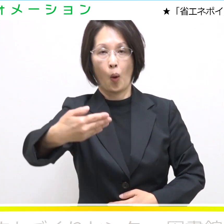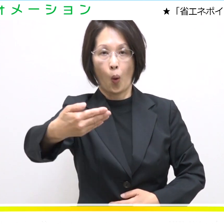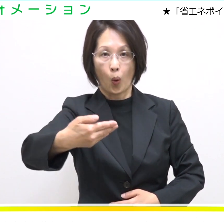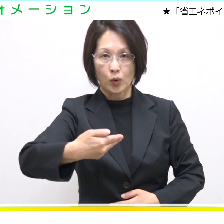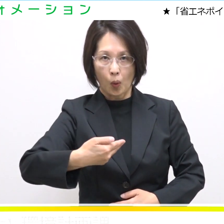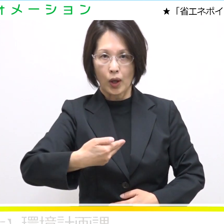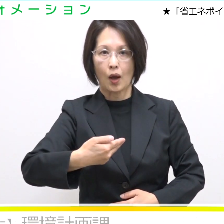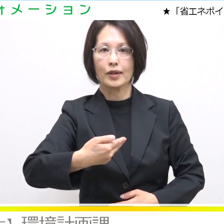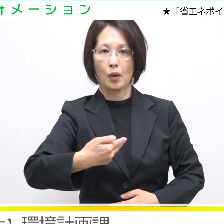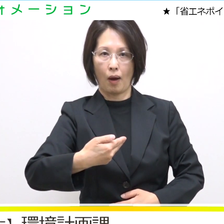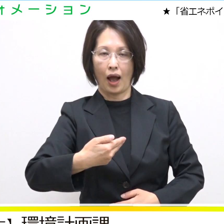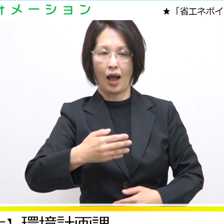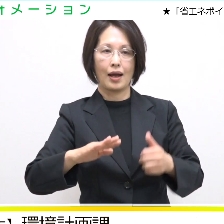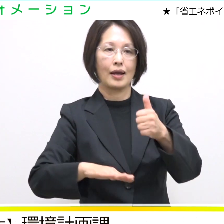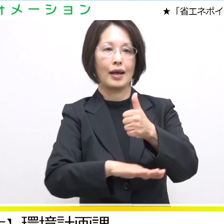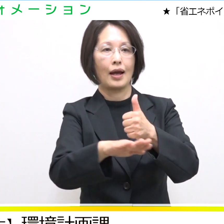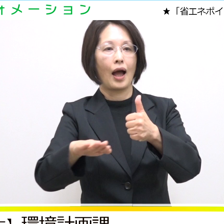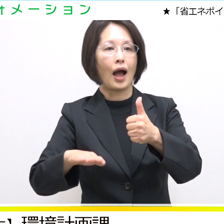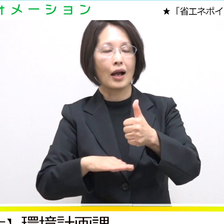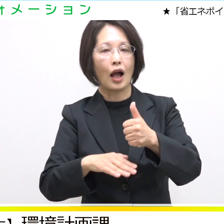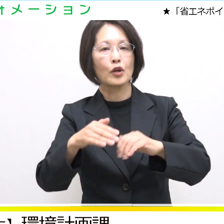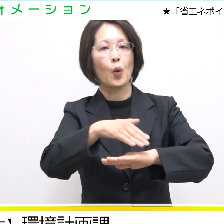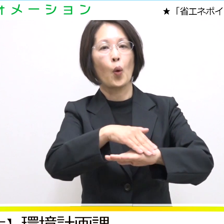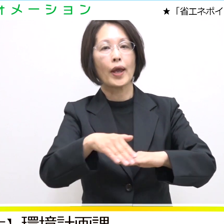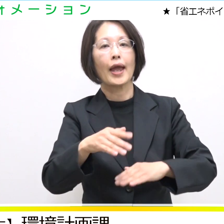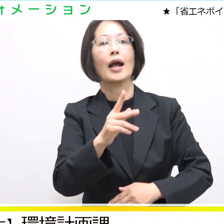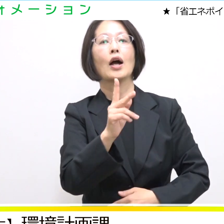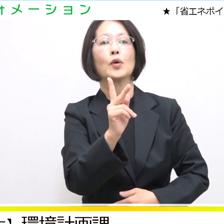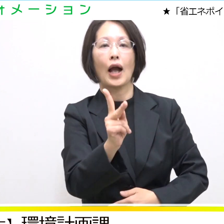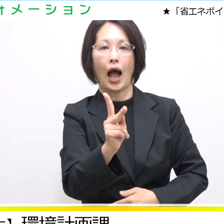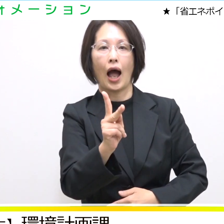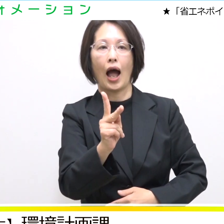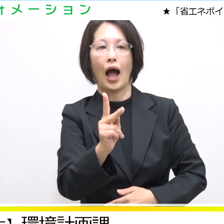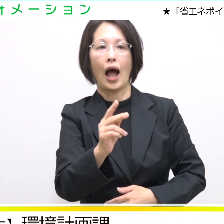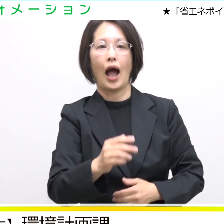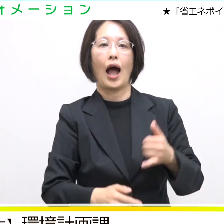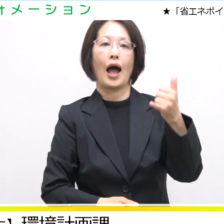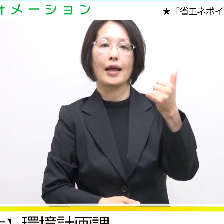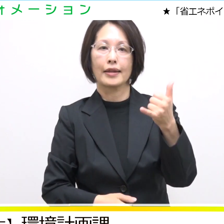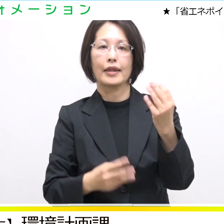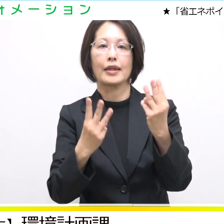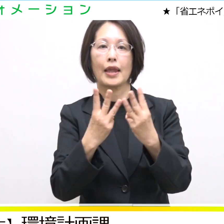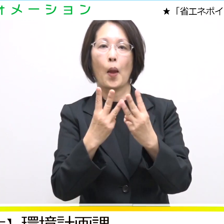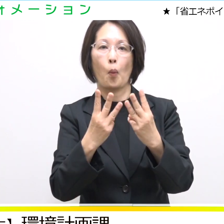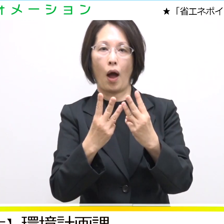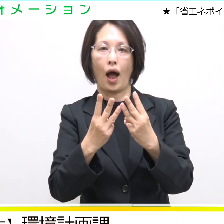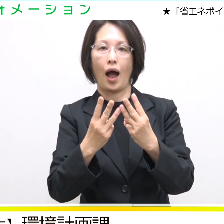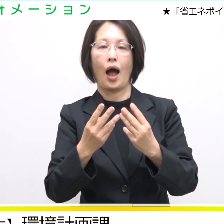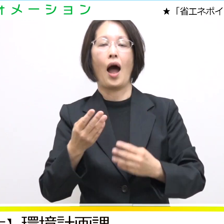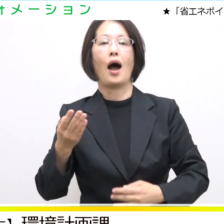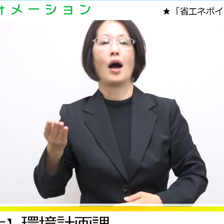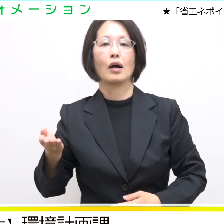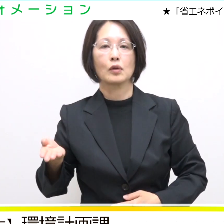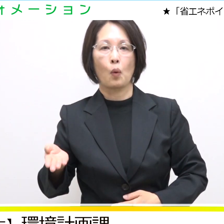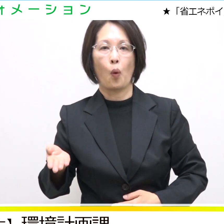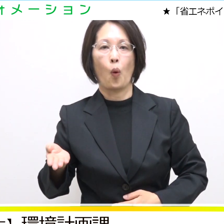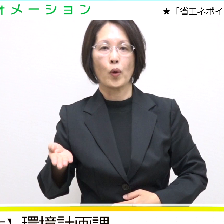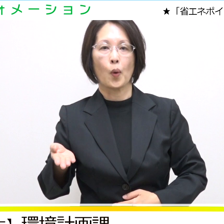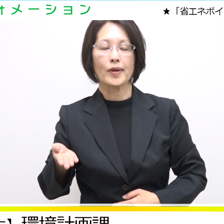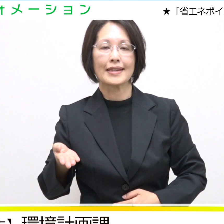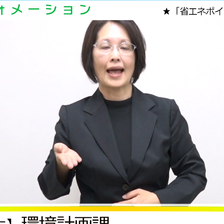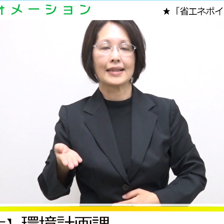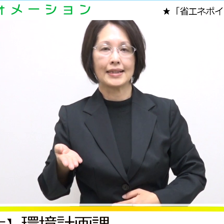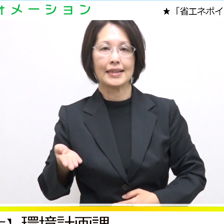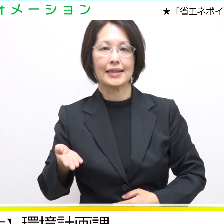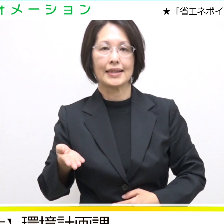くださいお問い合わせは環境計画化電話